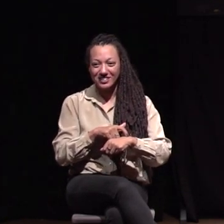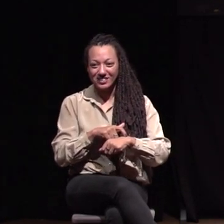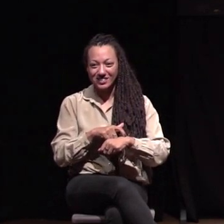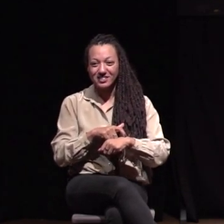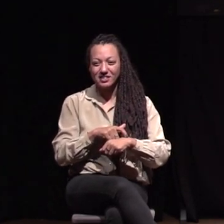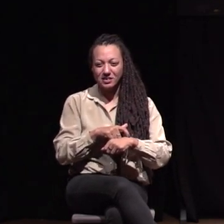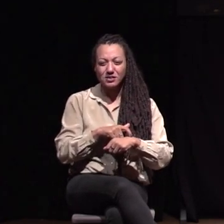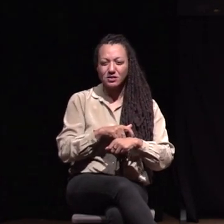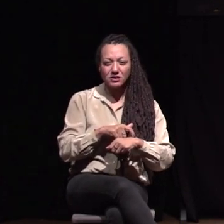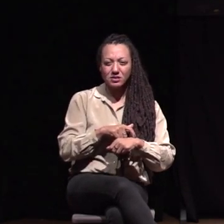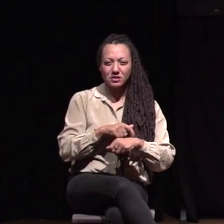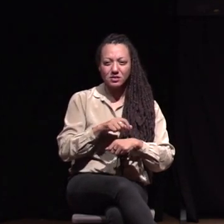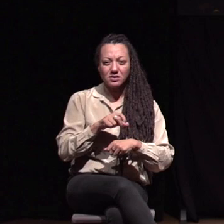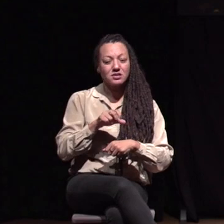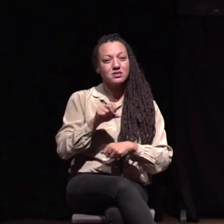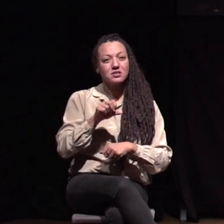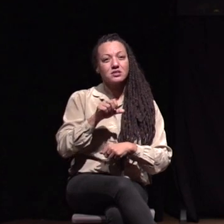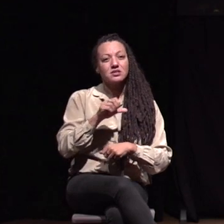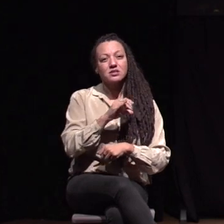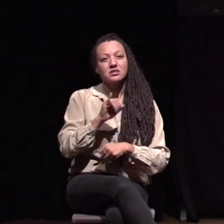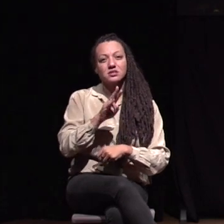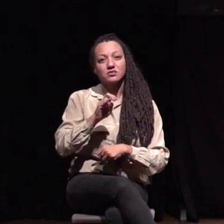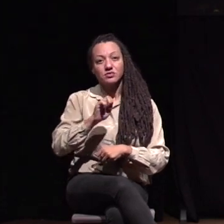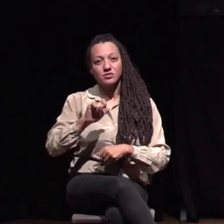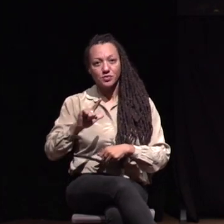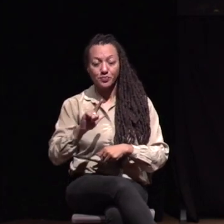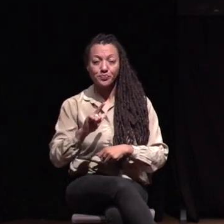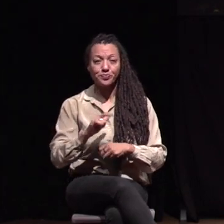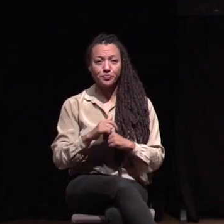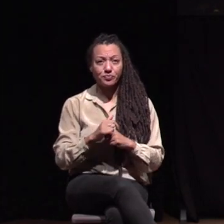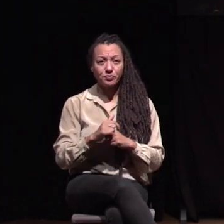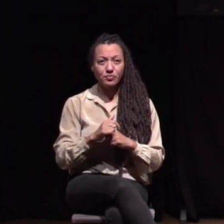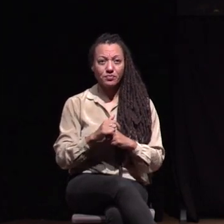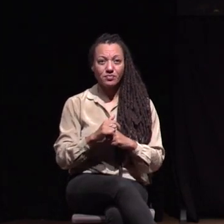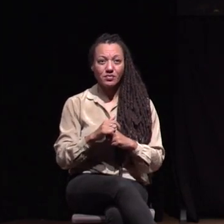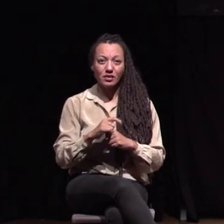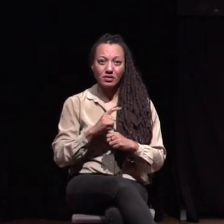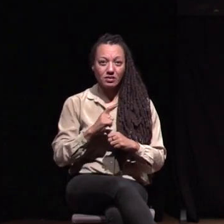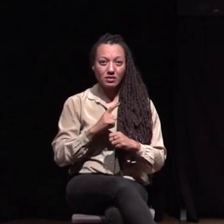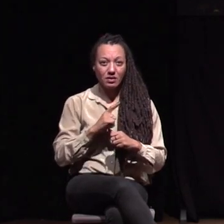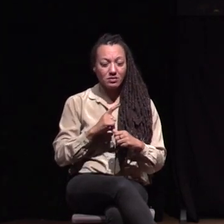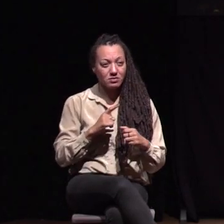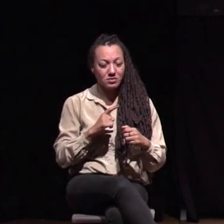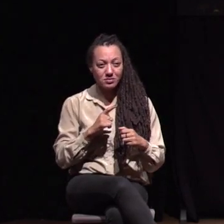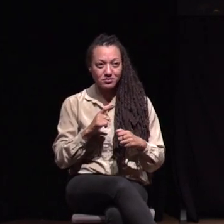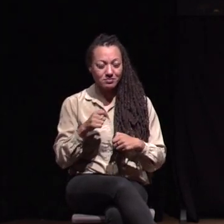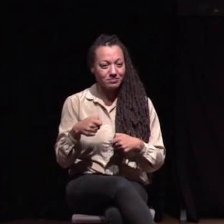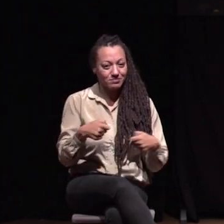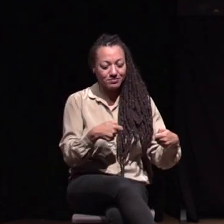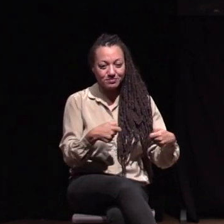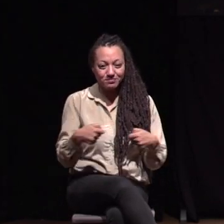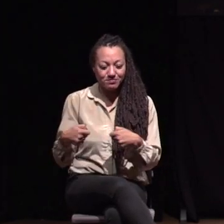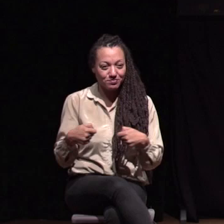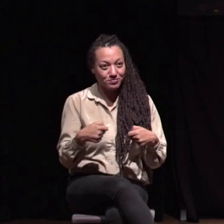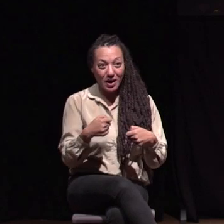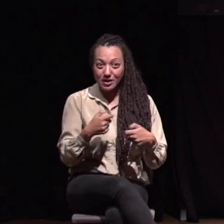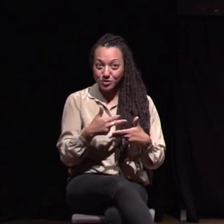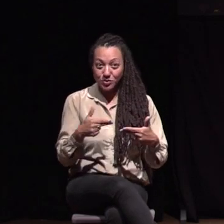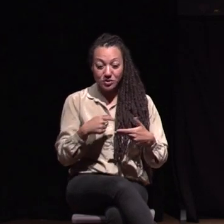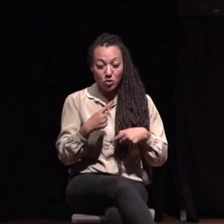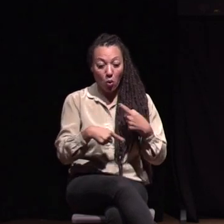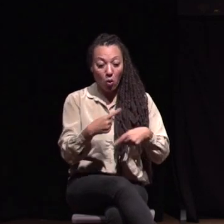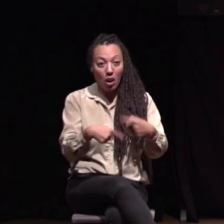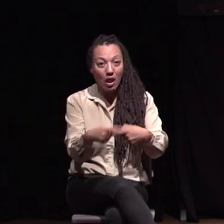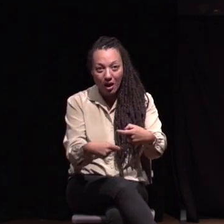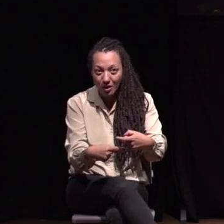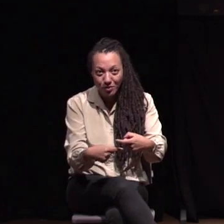vale, mas isso não significa que nós não temos forças para trazer de volta essa pedra para cima do morro. Então, nesse sentido,